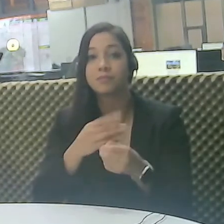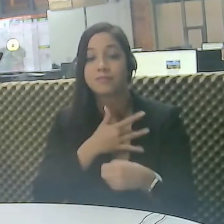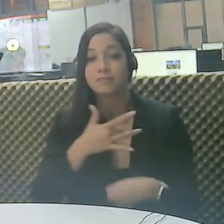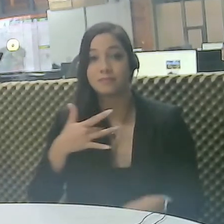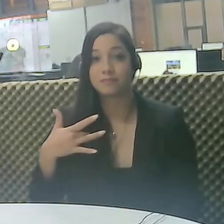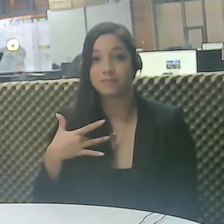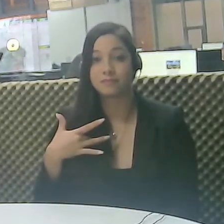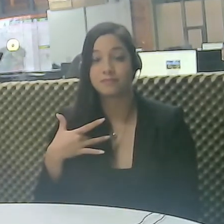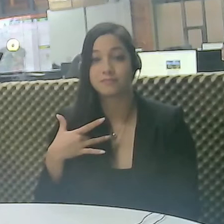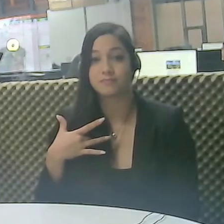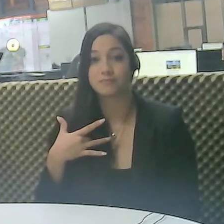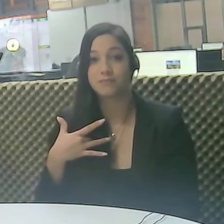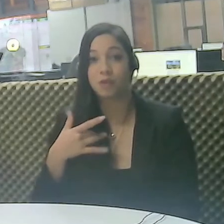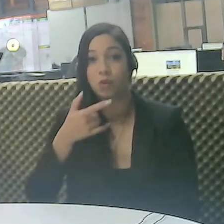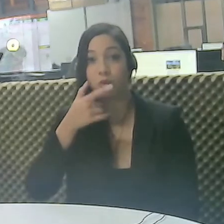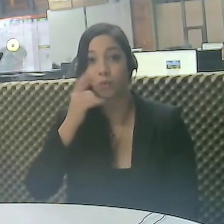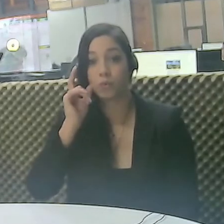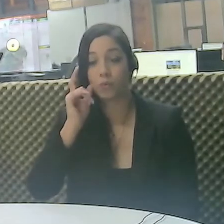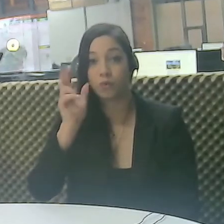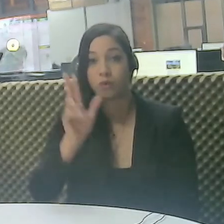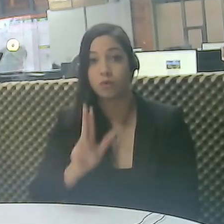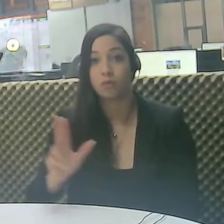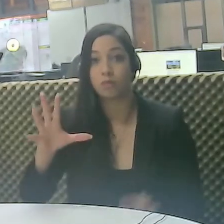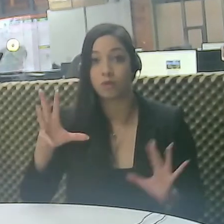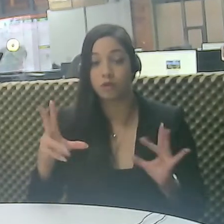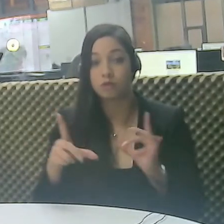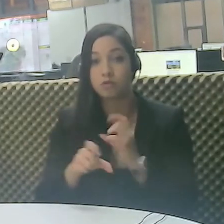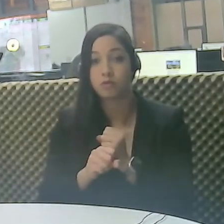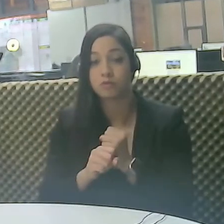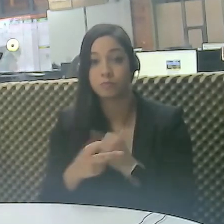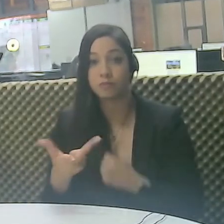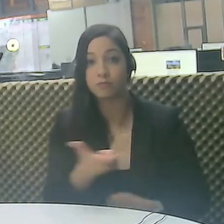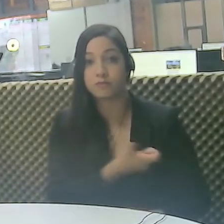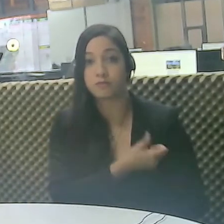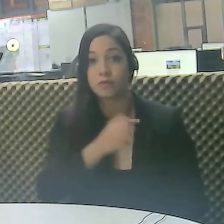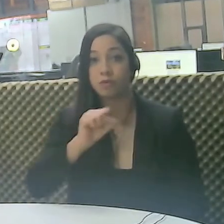saúde. Até ontem, Uberlândia vacinou